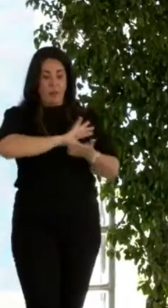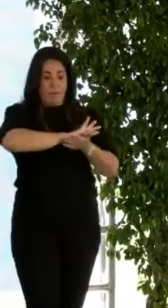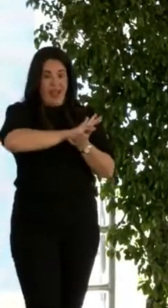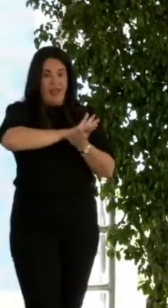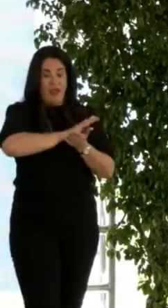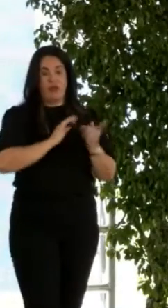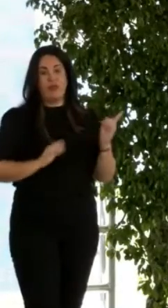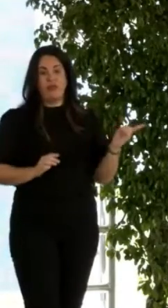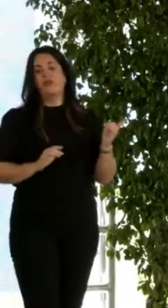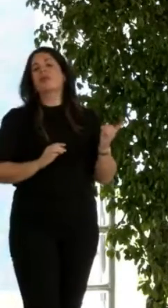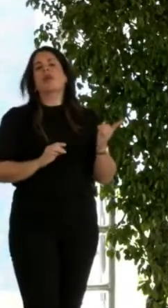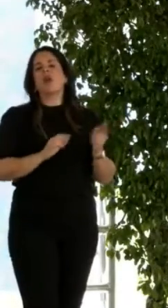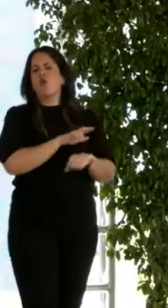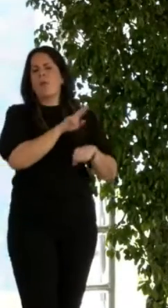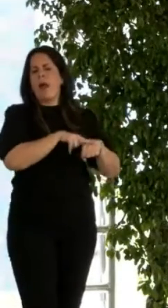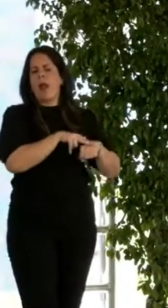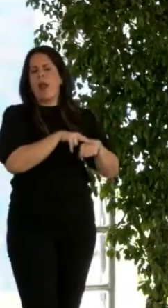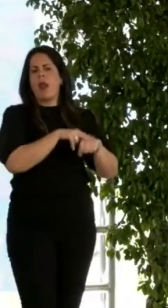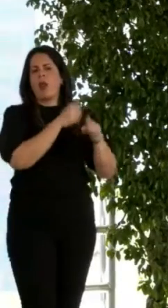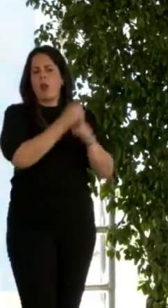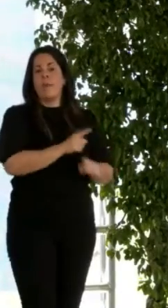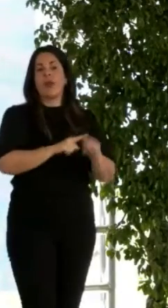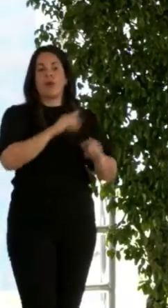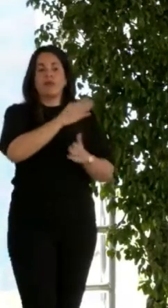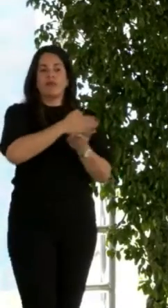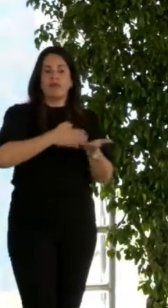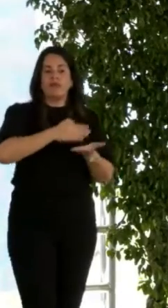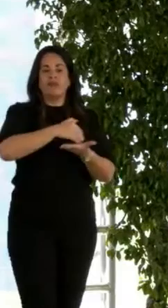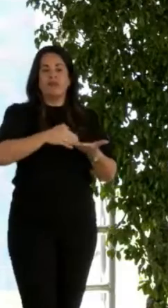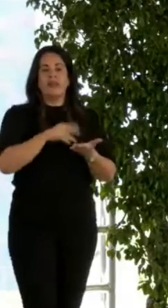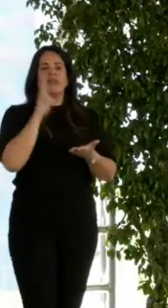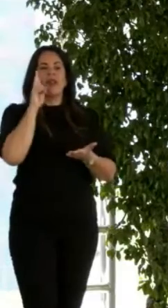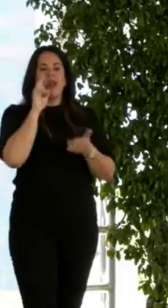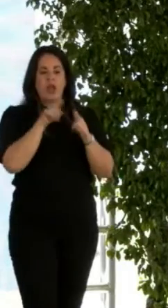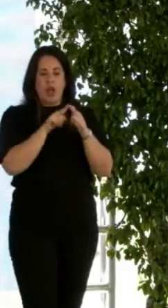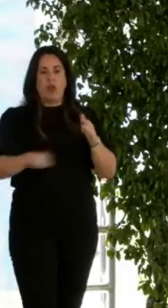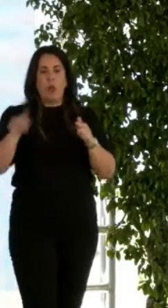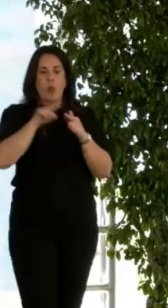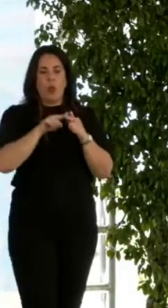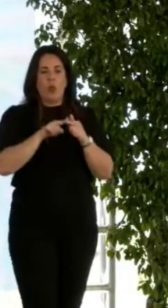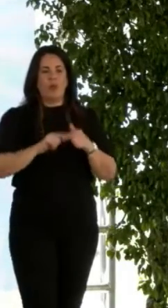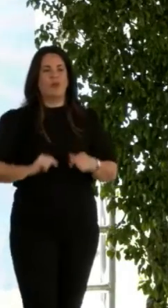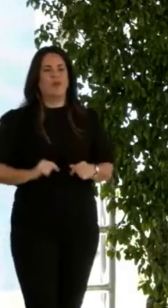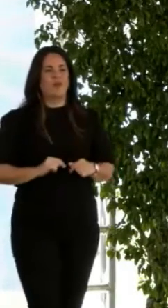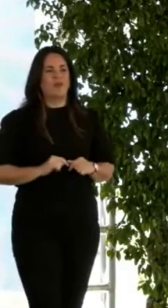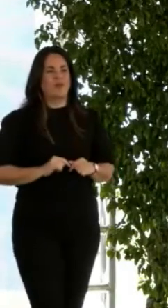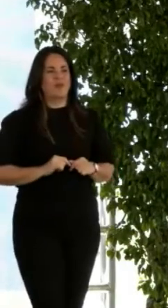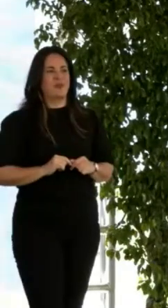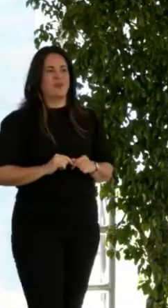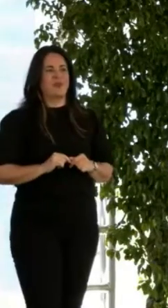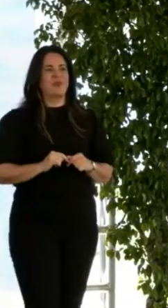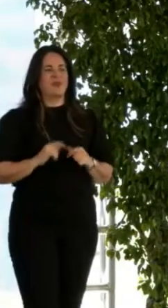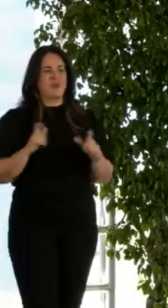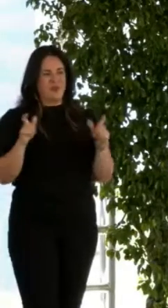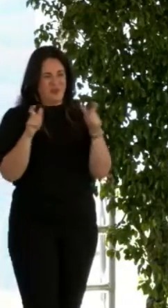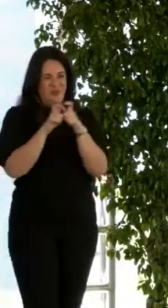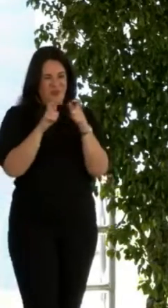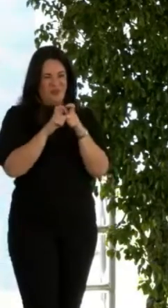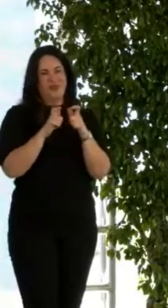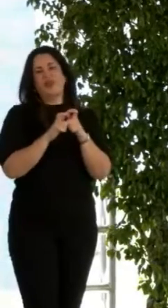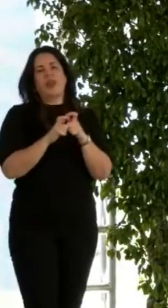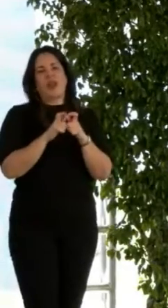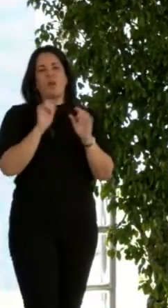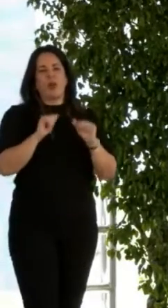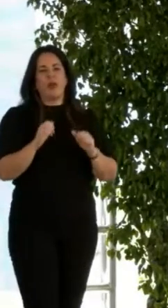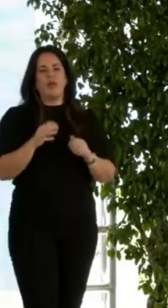plátanos, hicimos los tostones regulares, los vamos a cortar y quedan redonditos y quedan bite size, de un